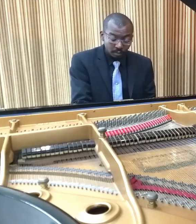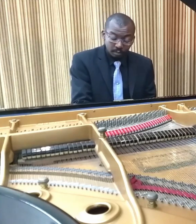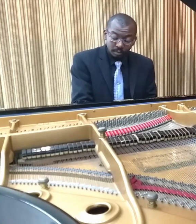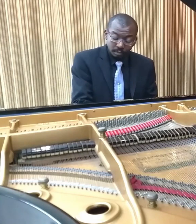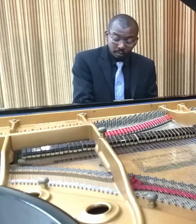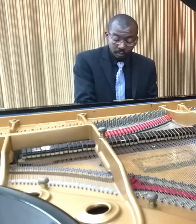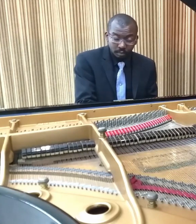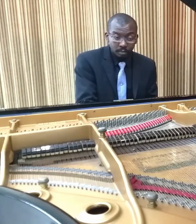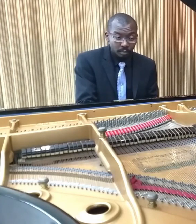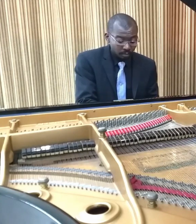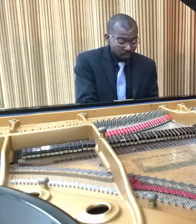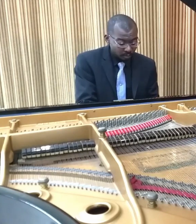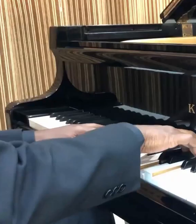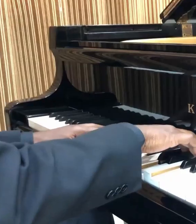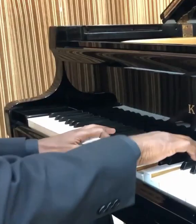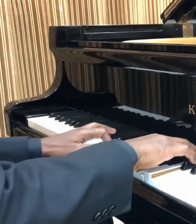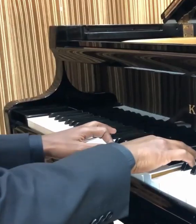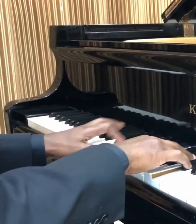a